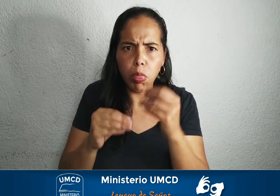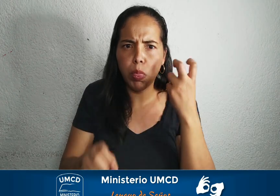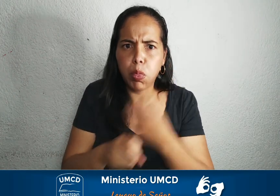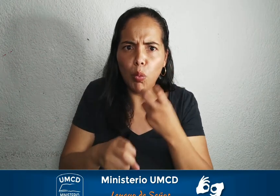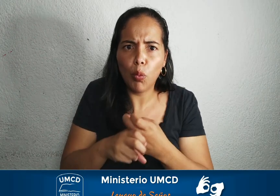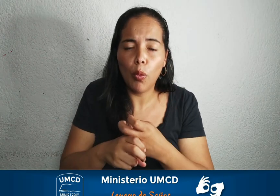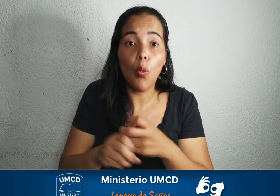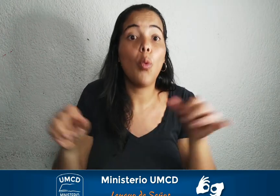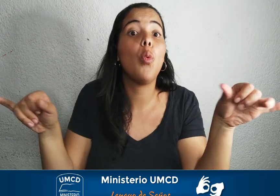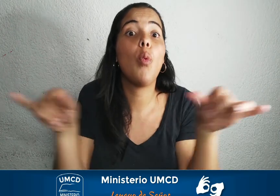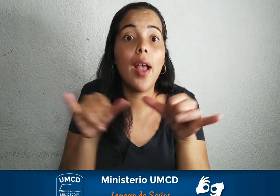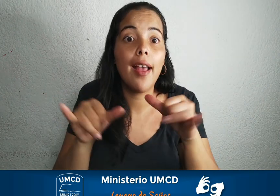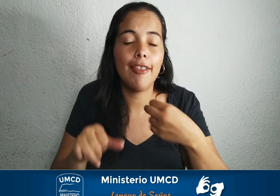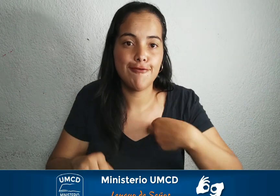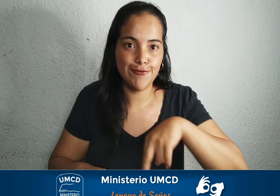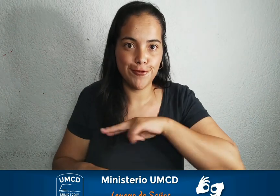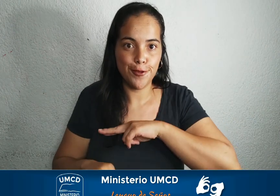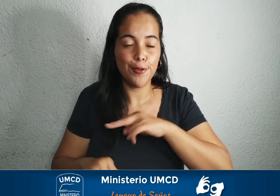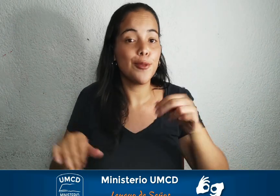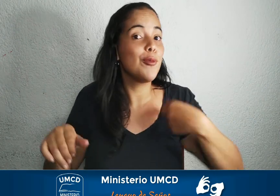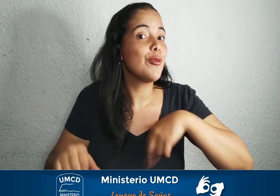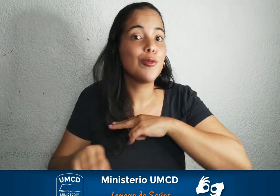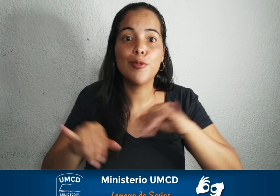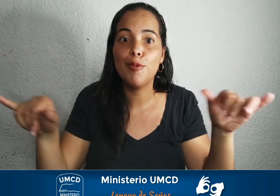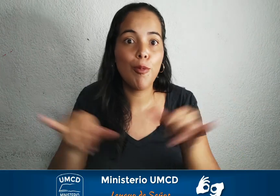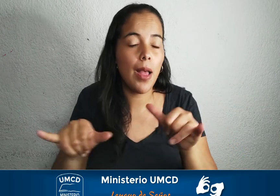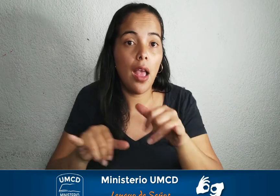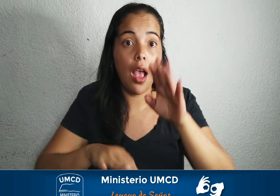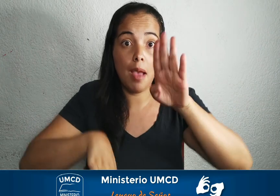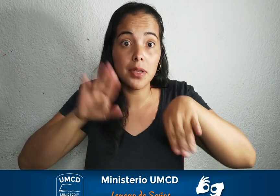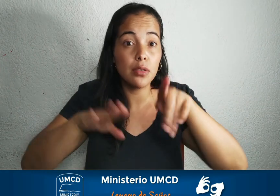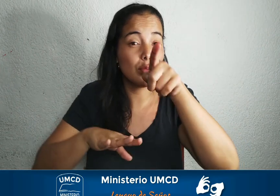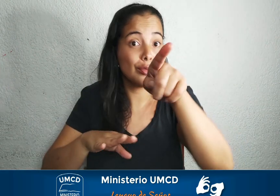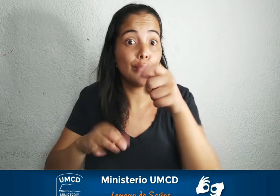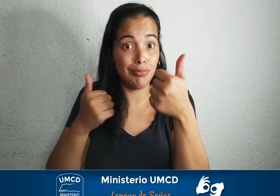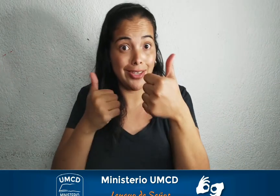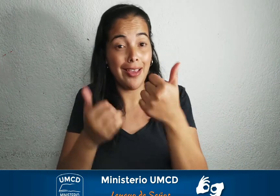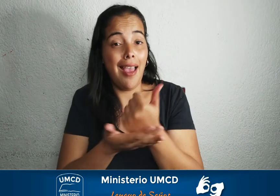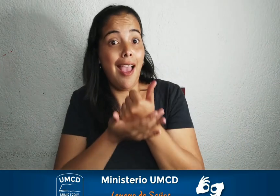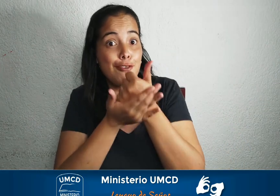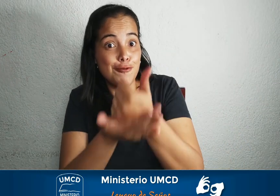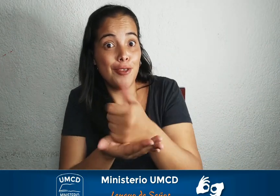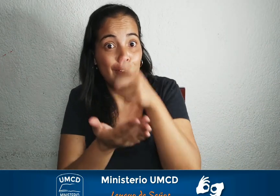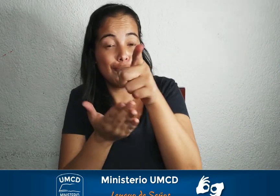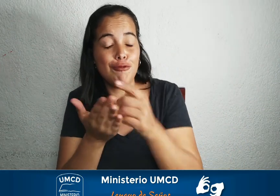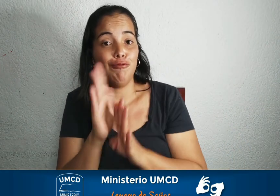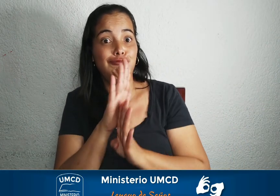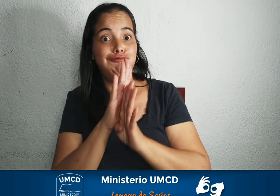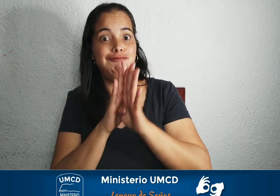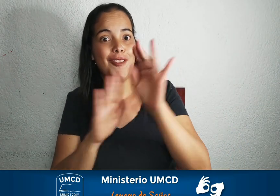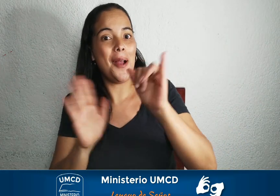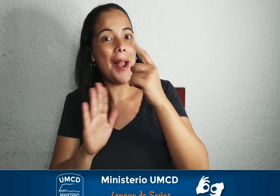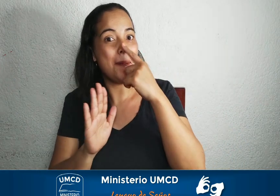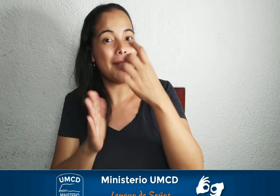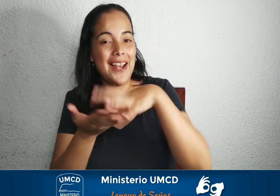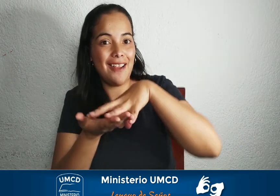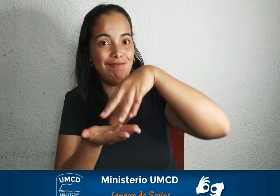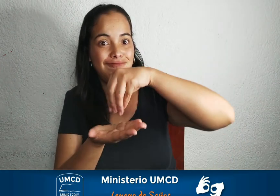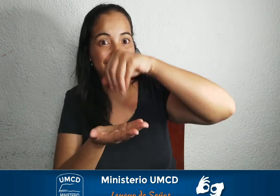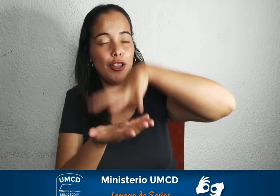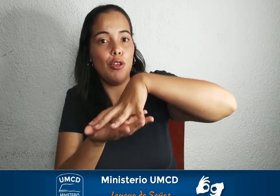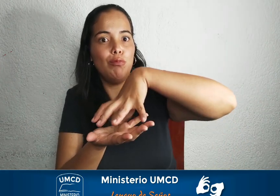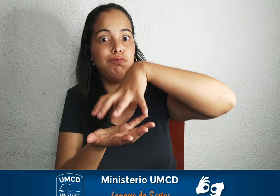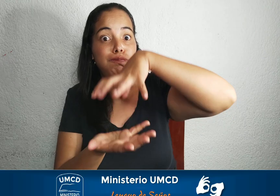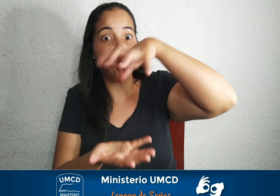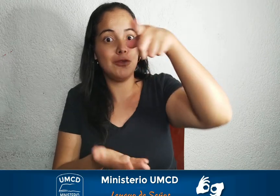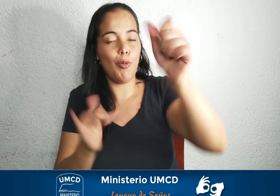levadura y utiliza ese ejemplo para decir de que la levadura en ese momento era algo que ayudaba al crecimiento. En forma